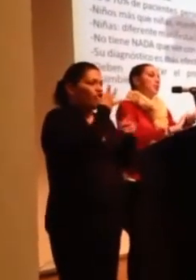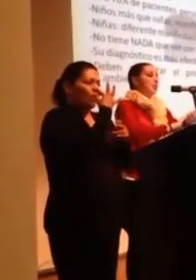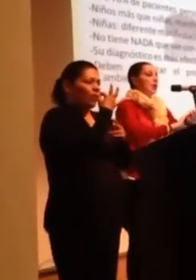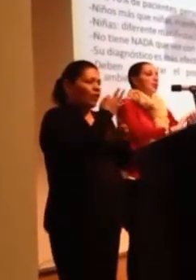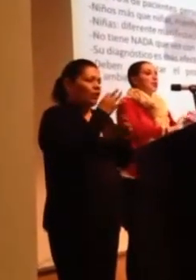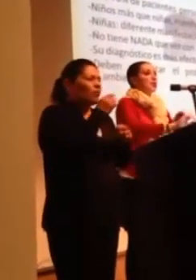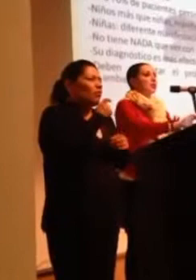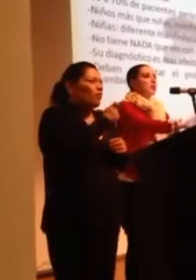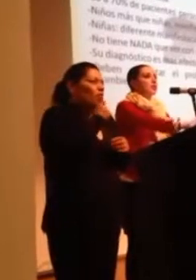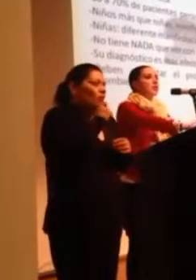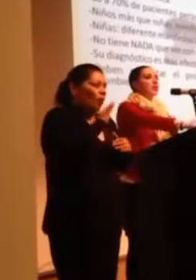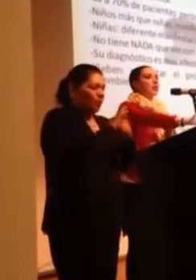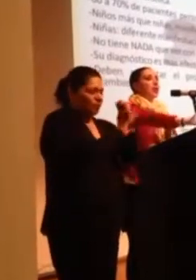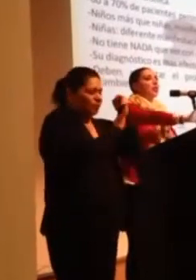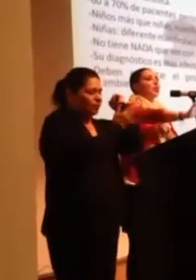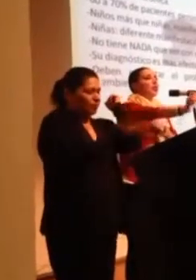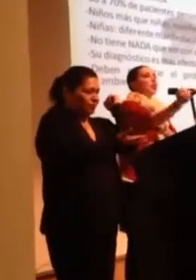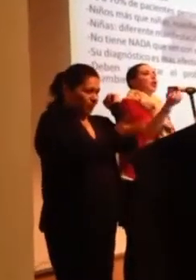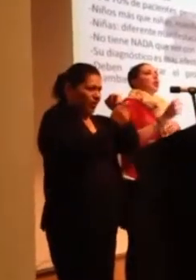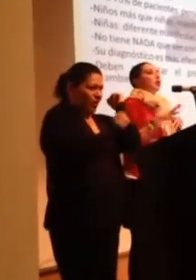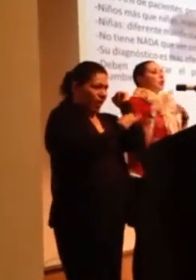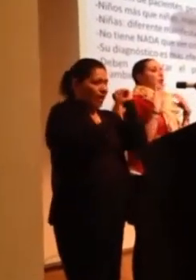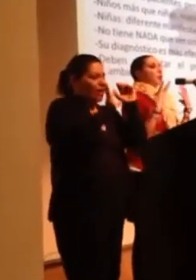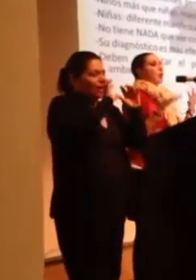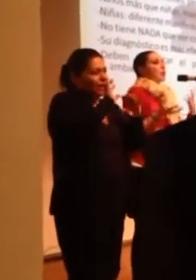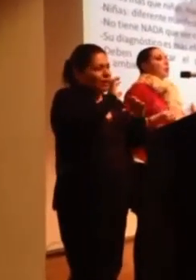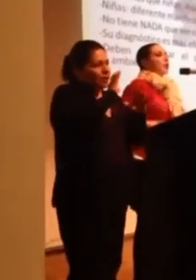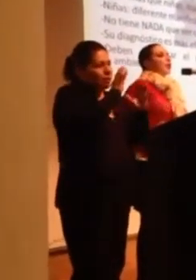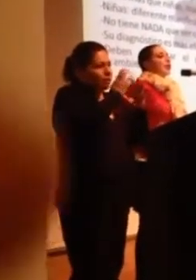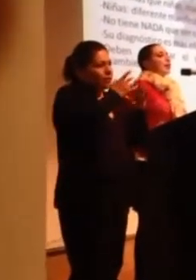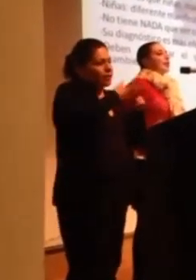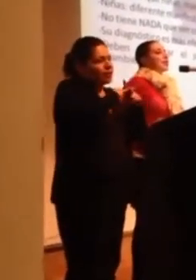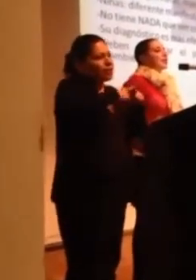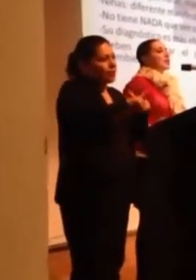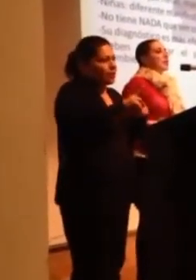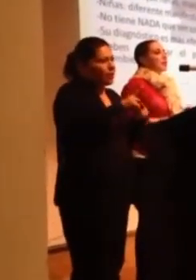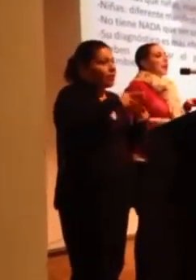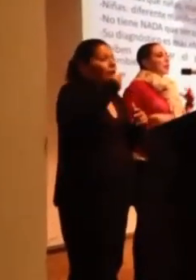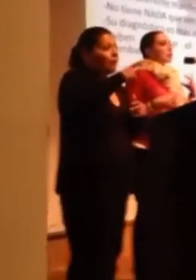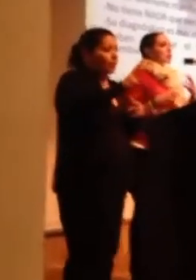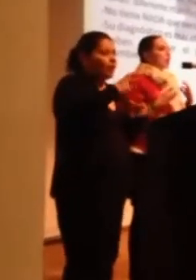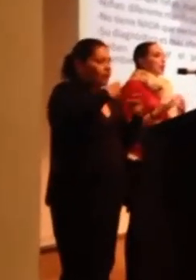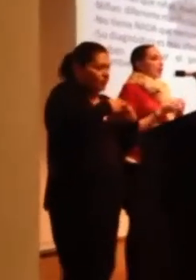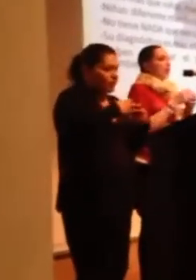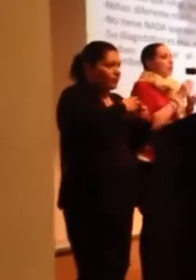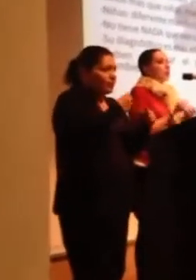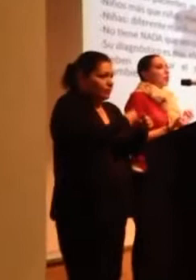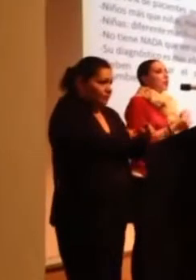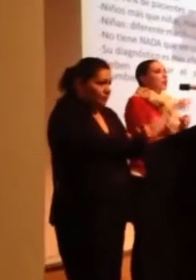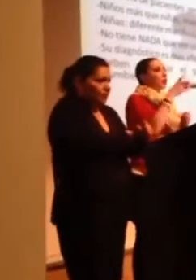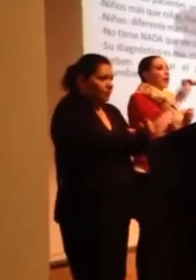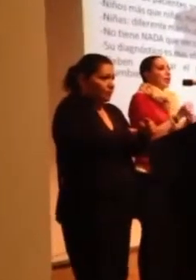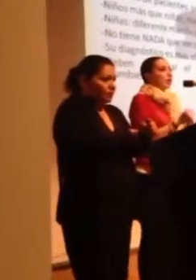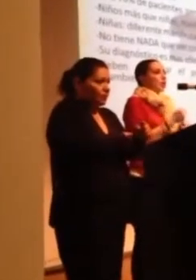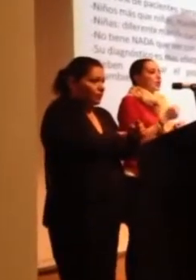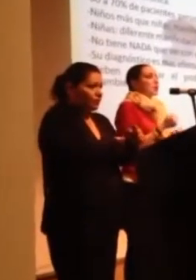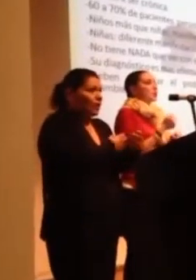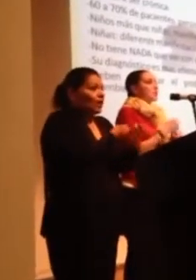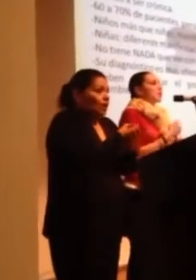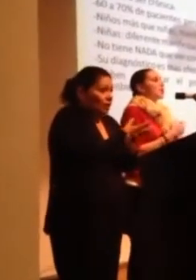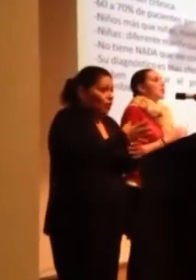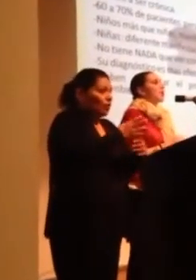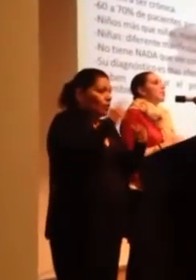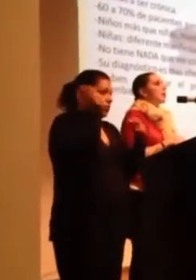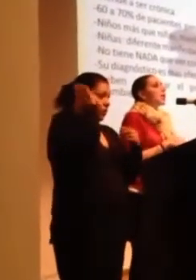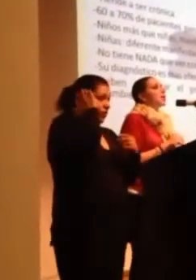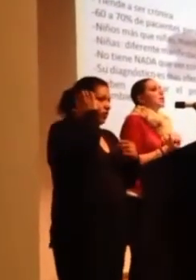el momento que hay gestación se empieza a formar todo el cuerpo. Pero en realidad el sistema nervioso central, el tubo neuronal y todo esto se